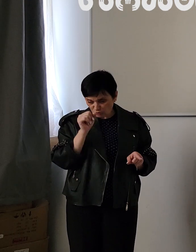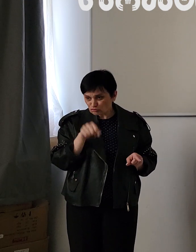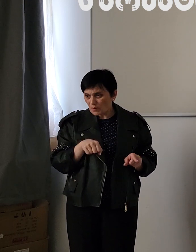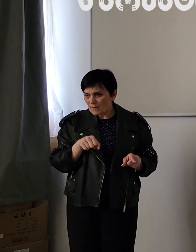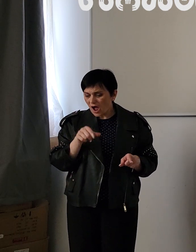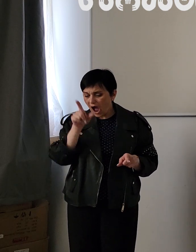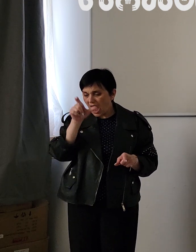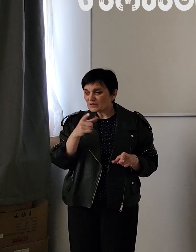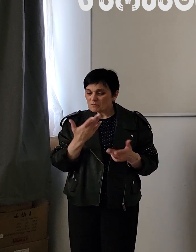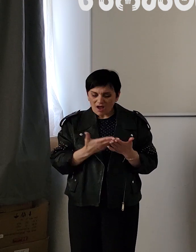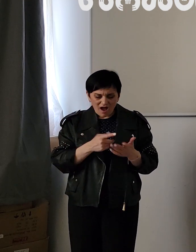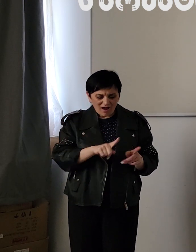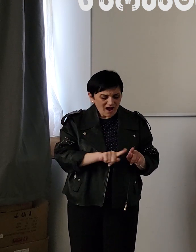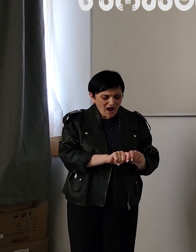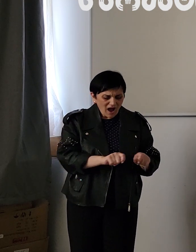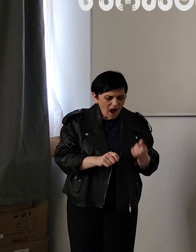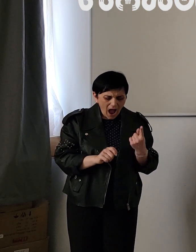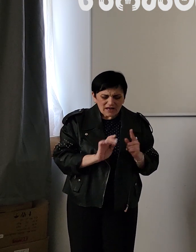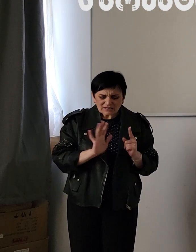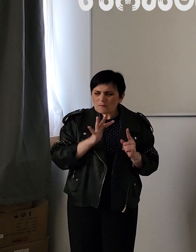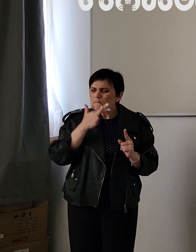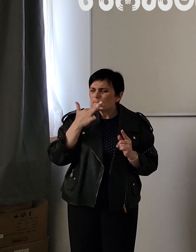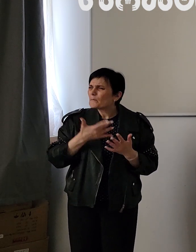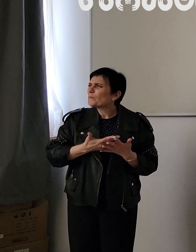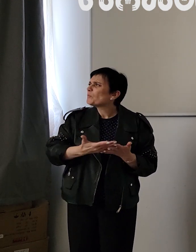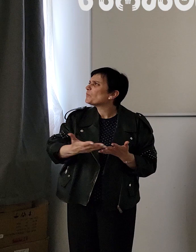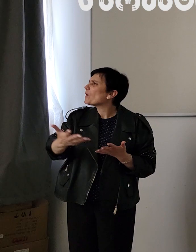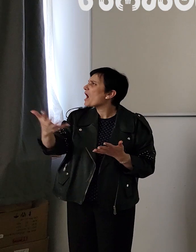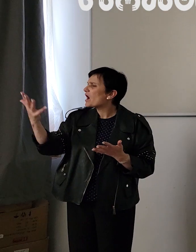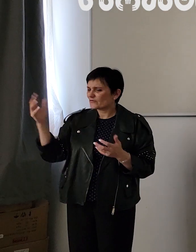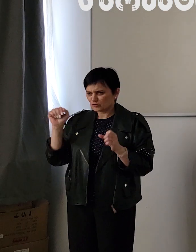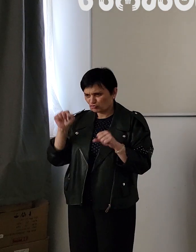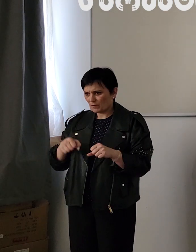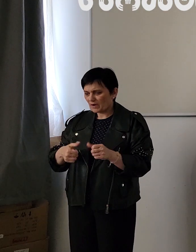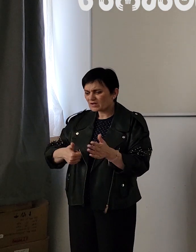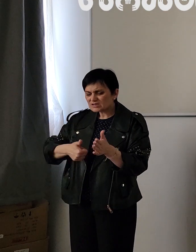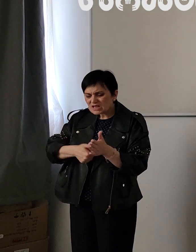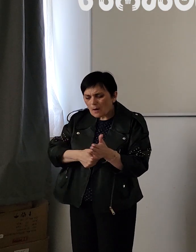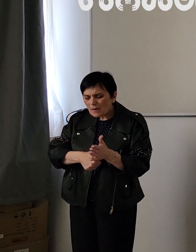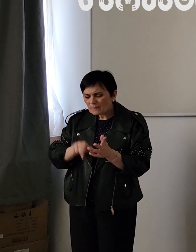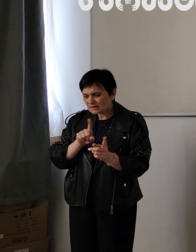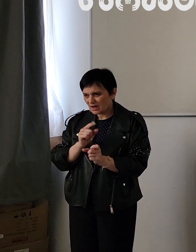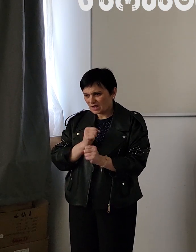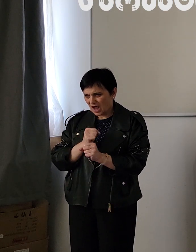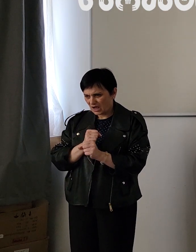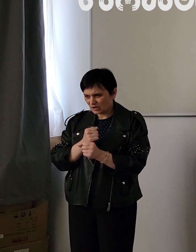მეორეს გაუკეთოს იმისათვის, რომ რაღაცა შვება ჰქონდეს ცხოვრებაში.